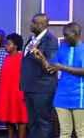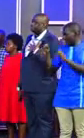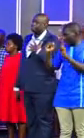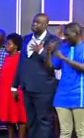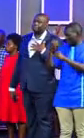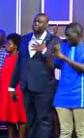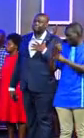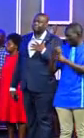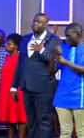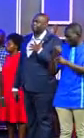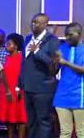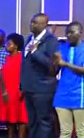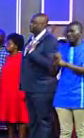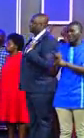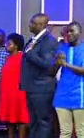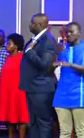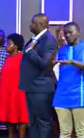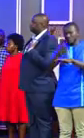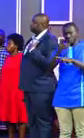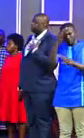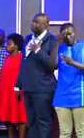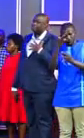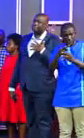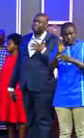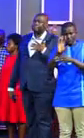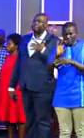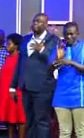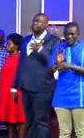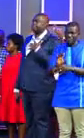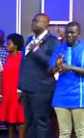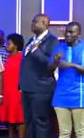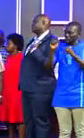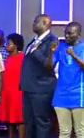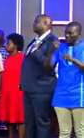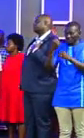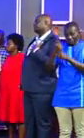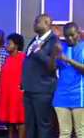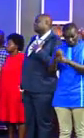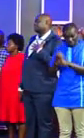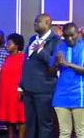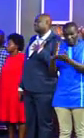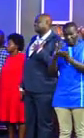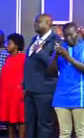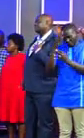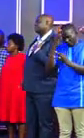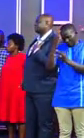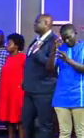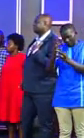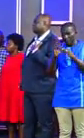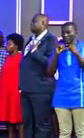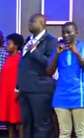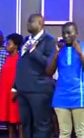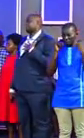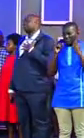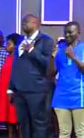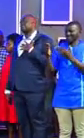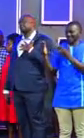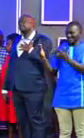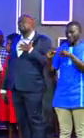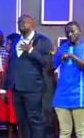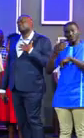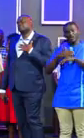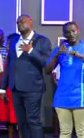kukiriza kwaffe ng'ekkanisa tumanyi nti osobola okukola olwo kukiriza kwa musumba nyonyi ntono ne mukama tulina